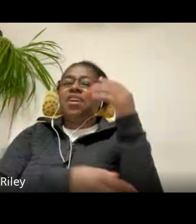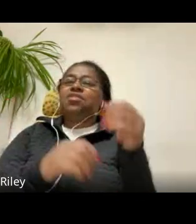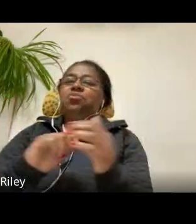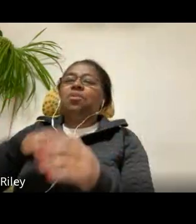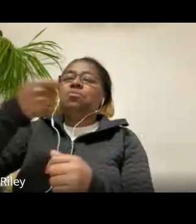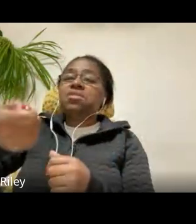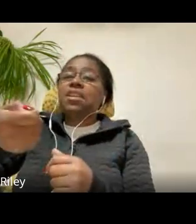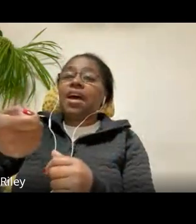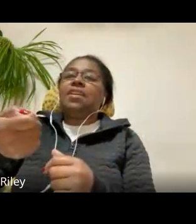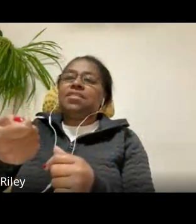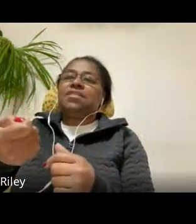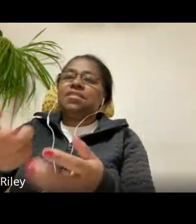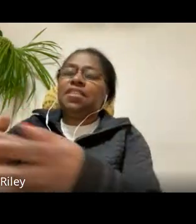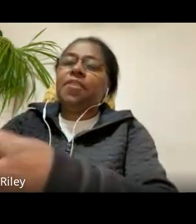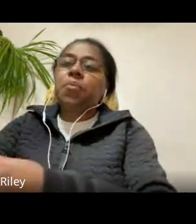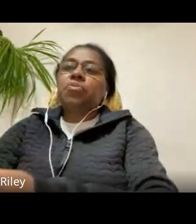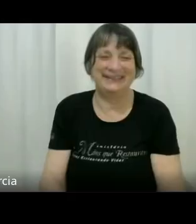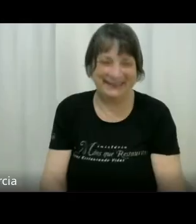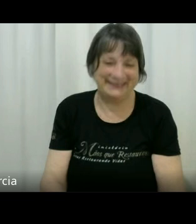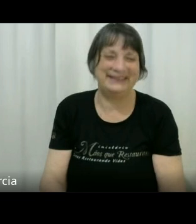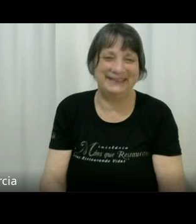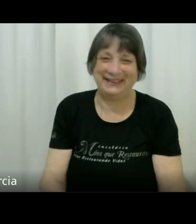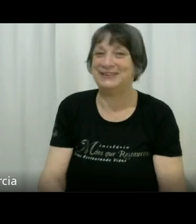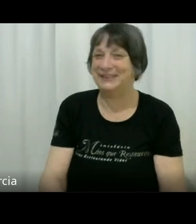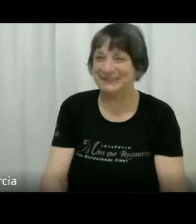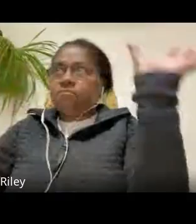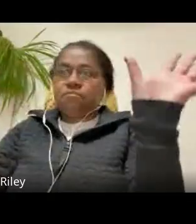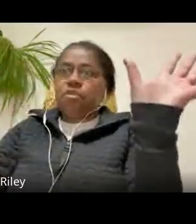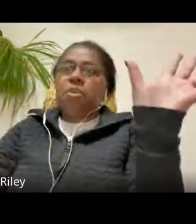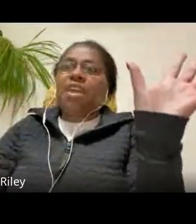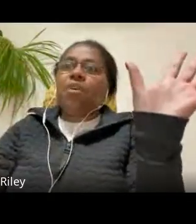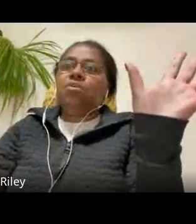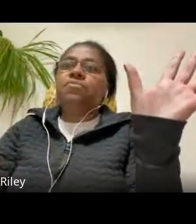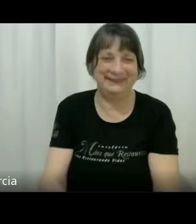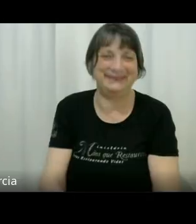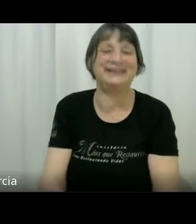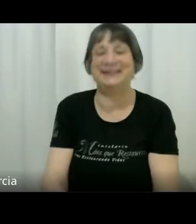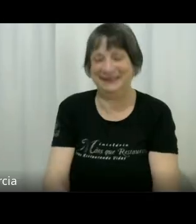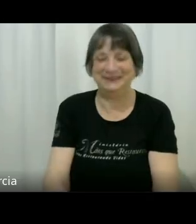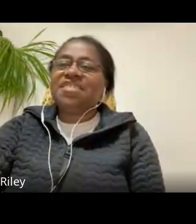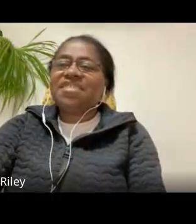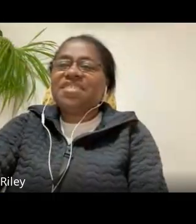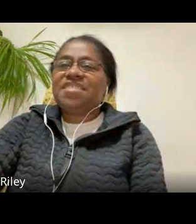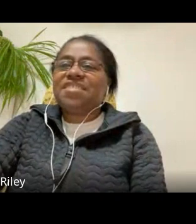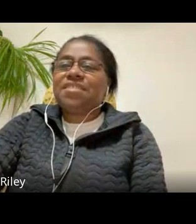alguns gestos, alguns sinais, né? Uhum. Porque Isso é é um legal. espetáculo.